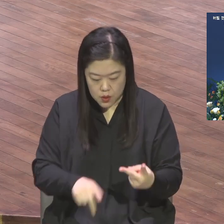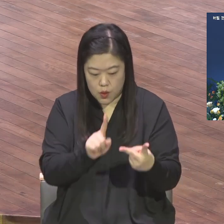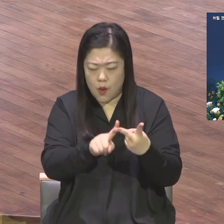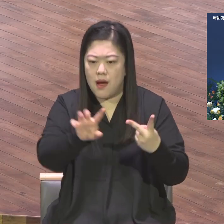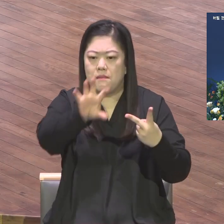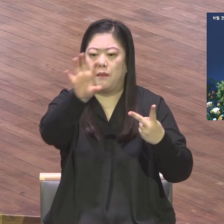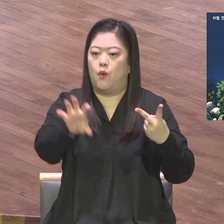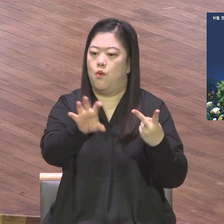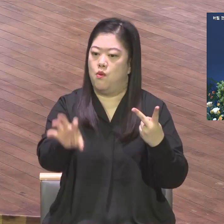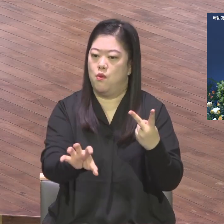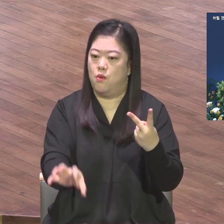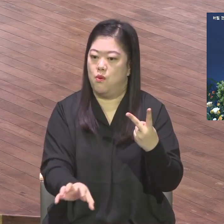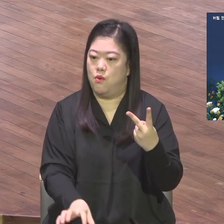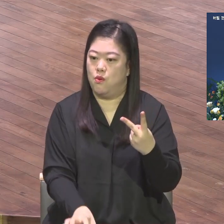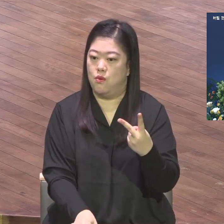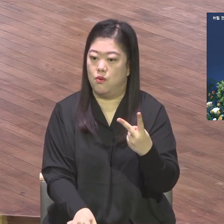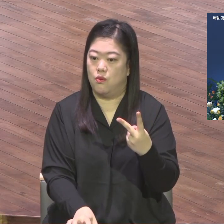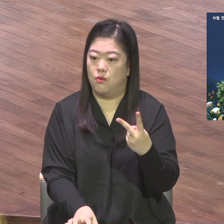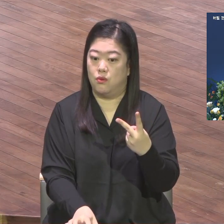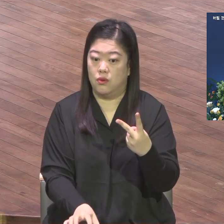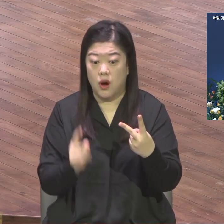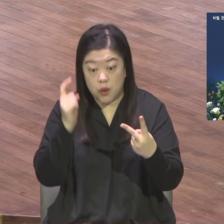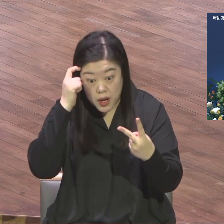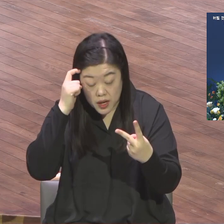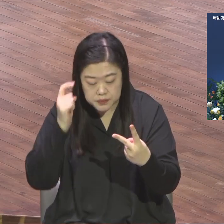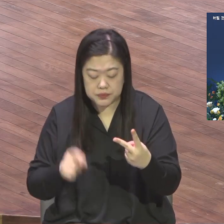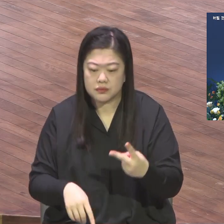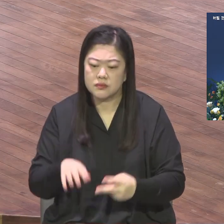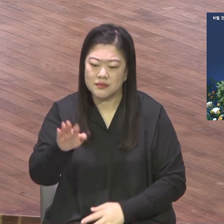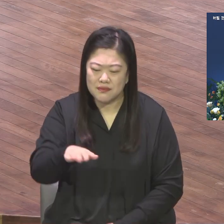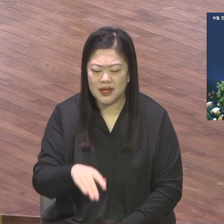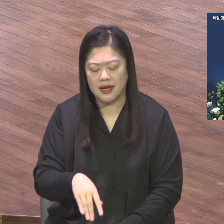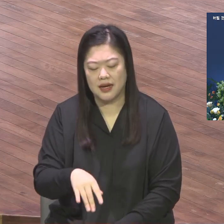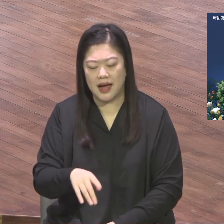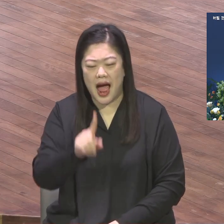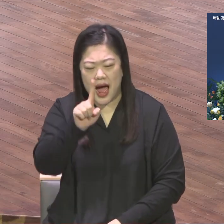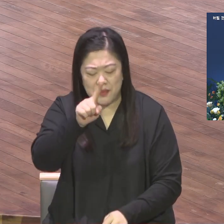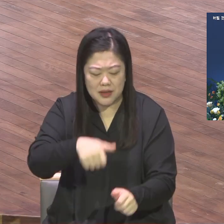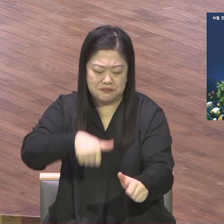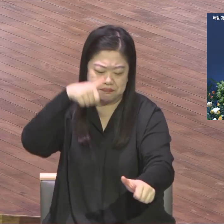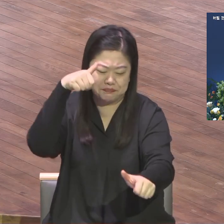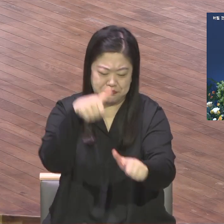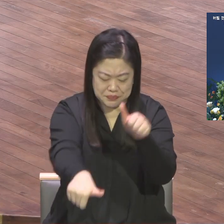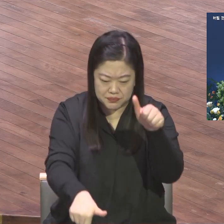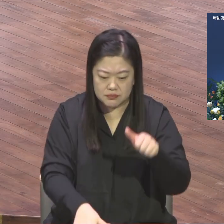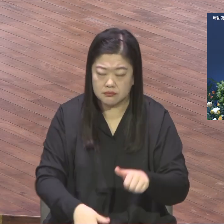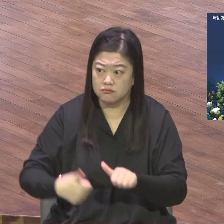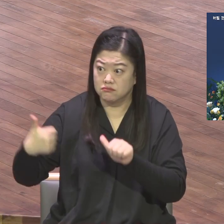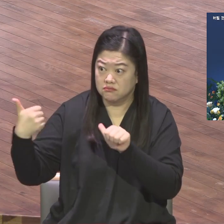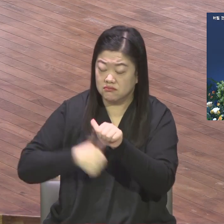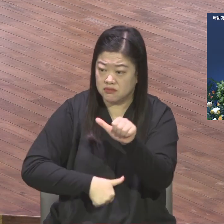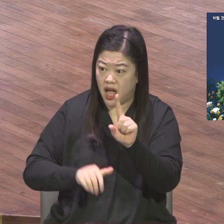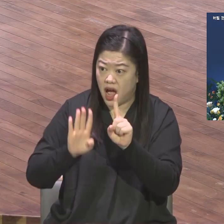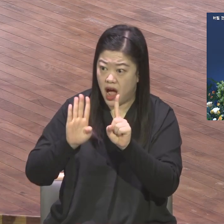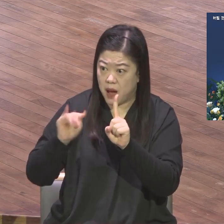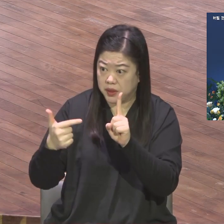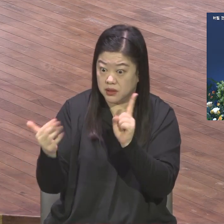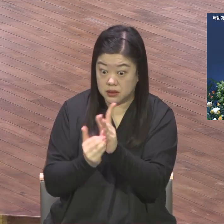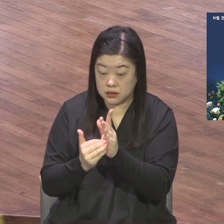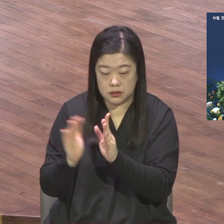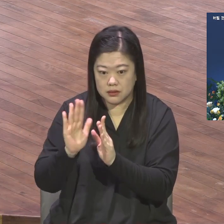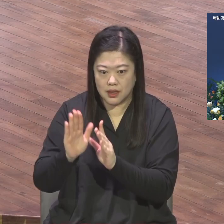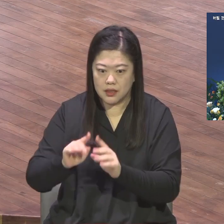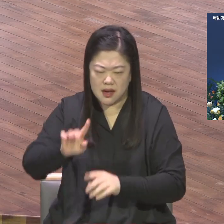있어요. 이것은 새롭게 열린 복음시대에 걸맞는 영적